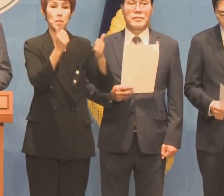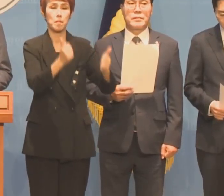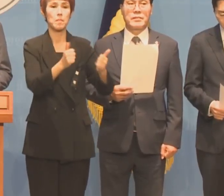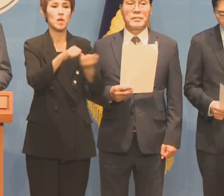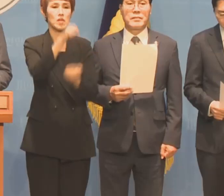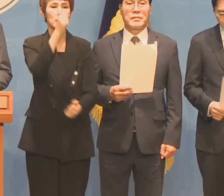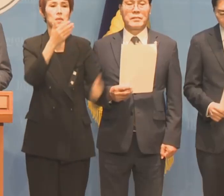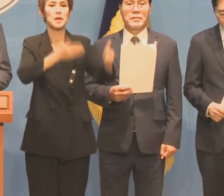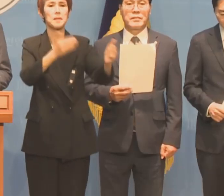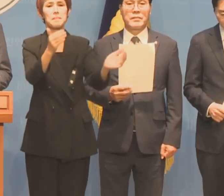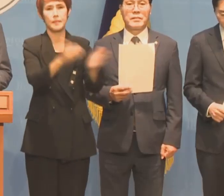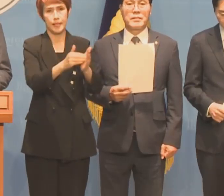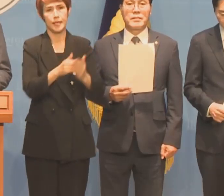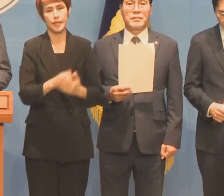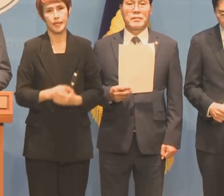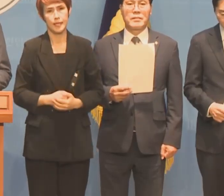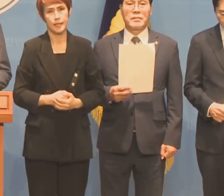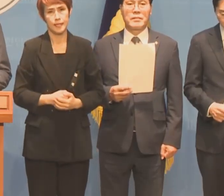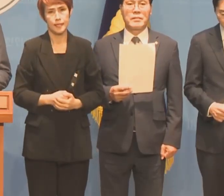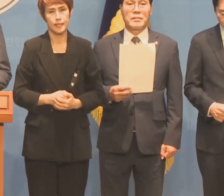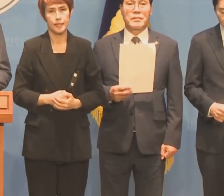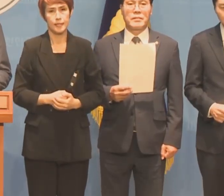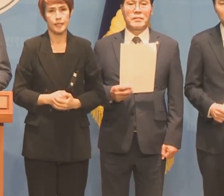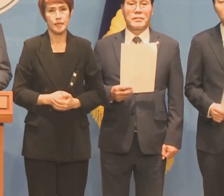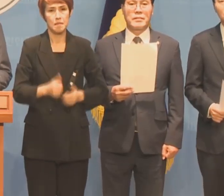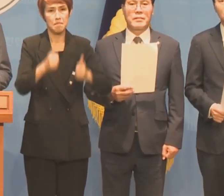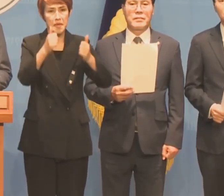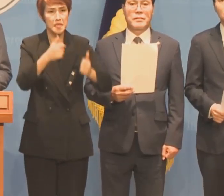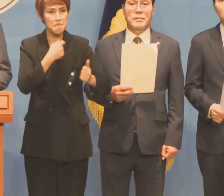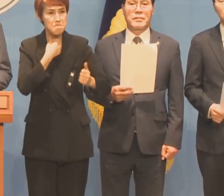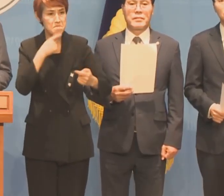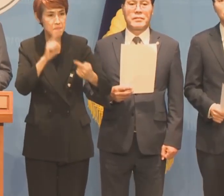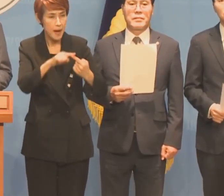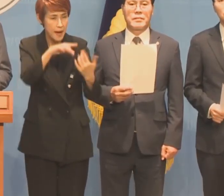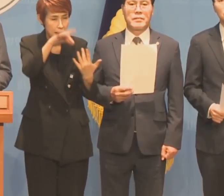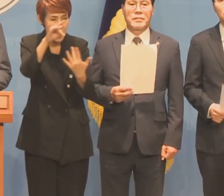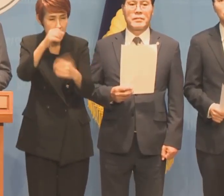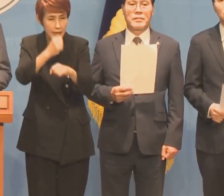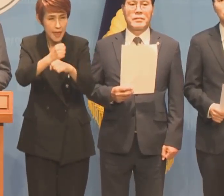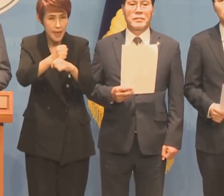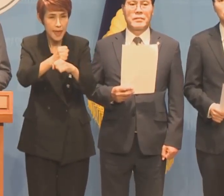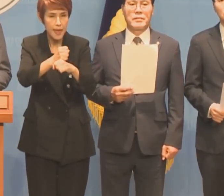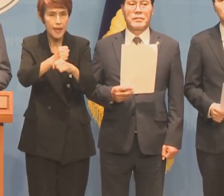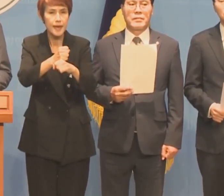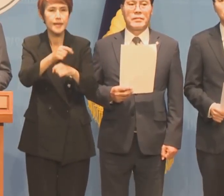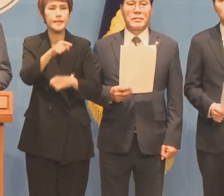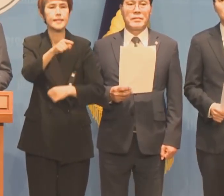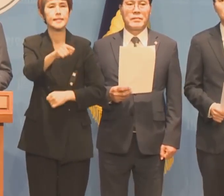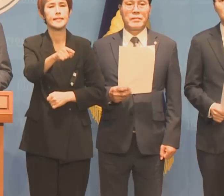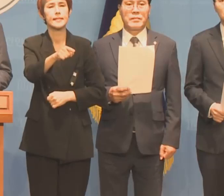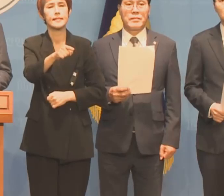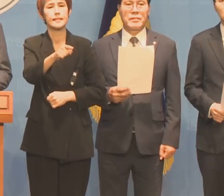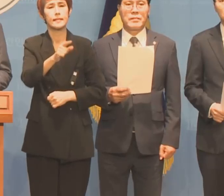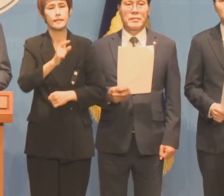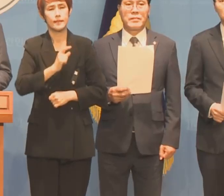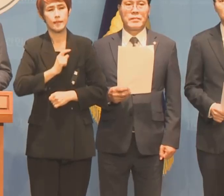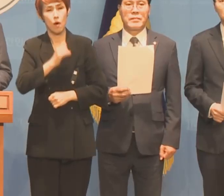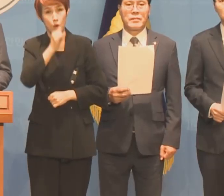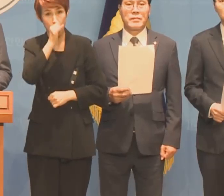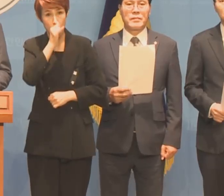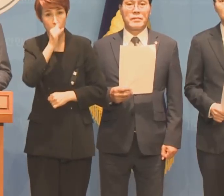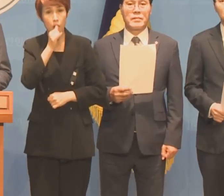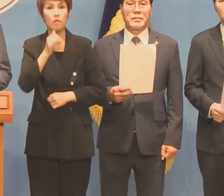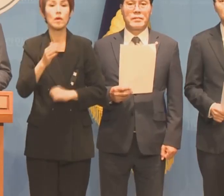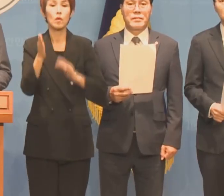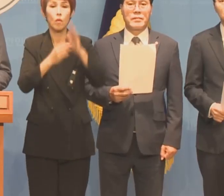영장을 청구했습니다. 판사 쇼핑이라는 우려와 비판이 충분히 예견되었음에도 공수처가